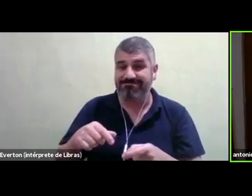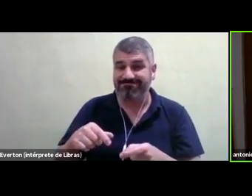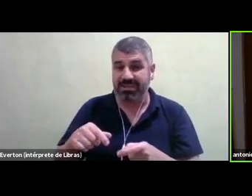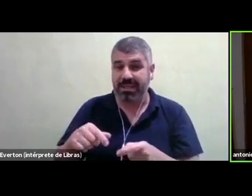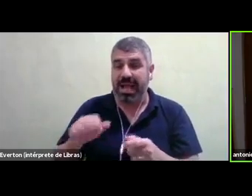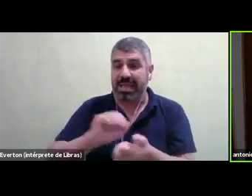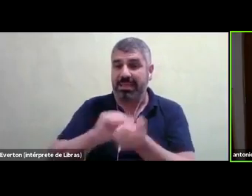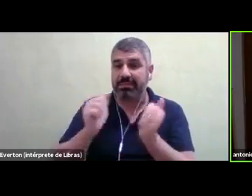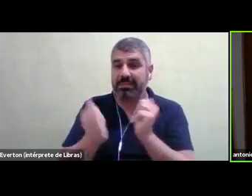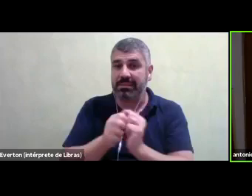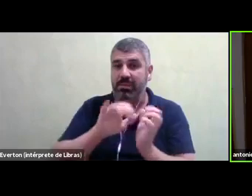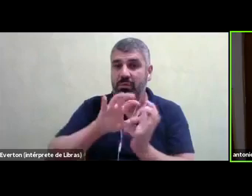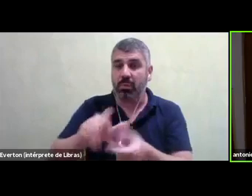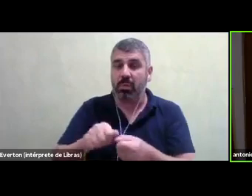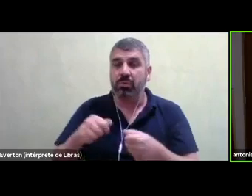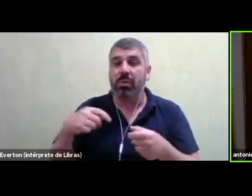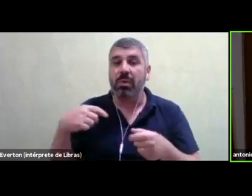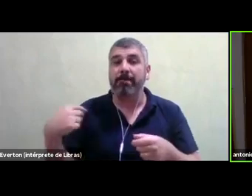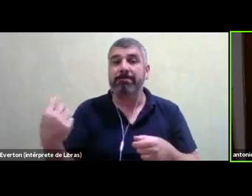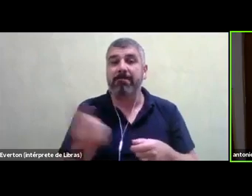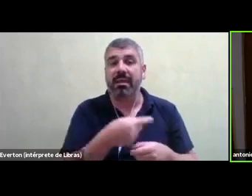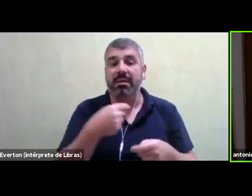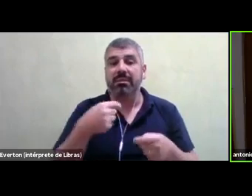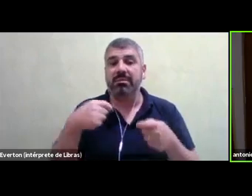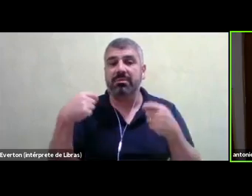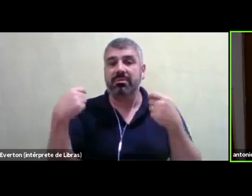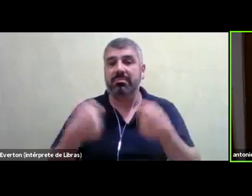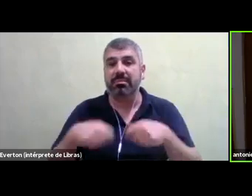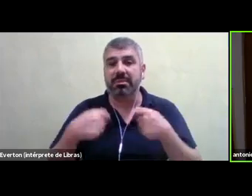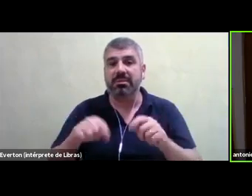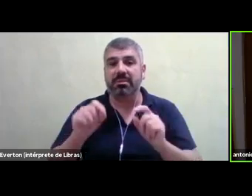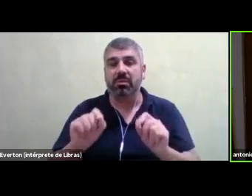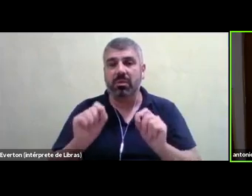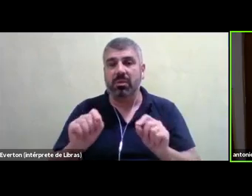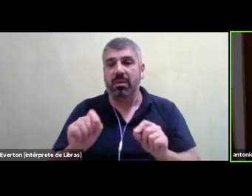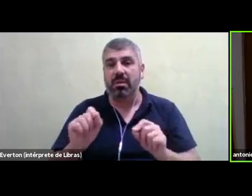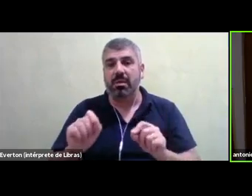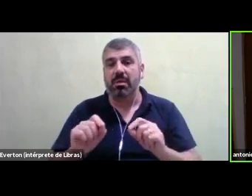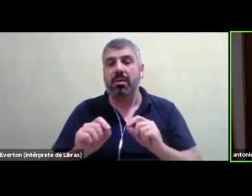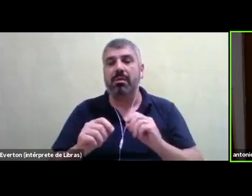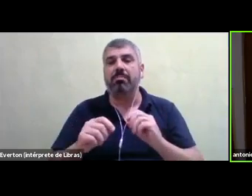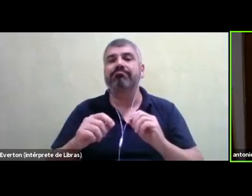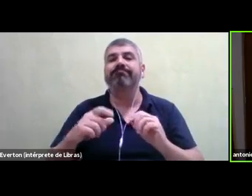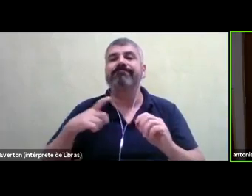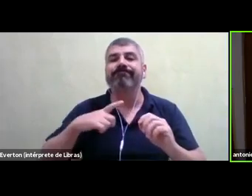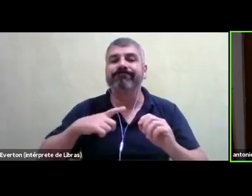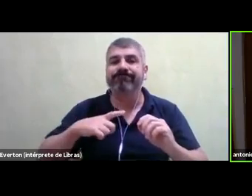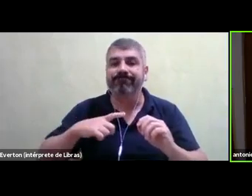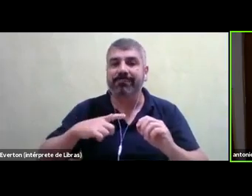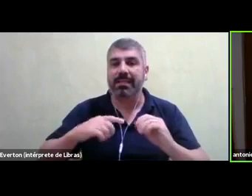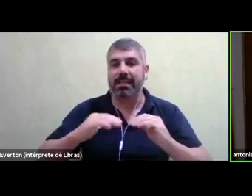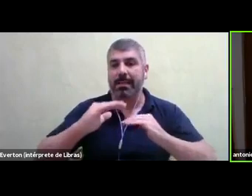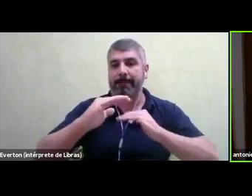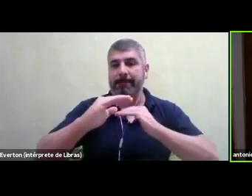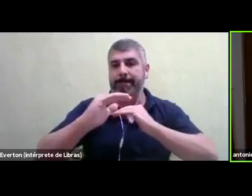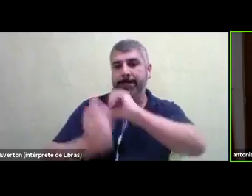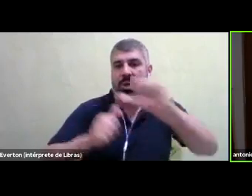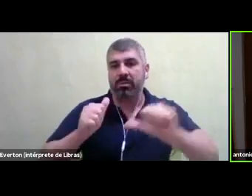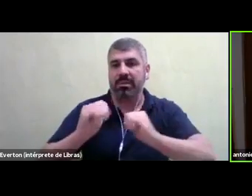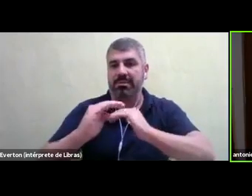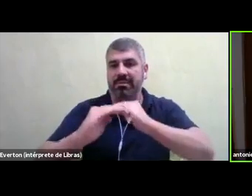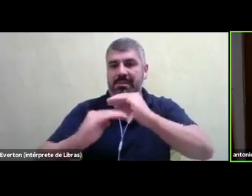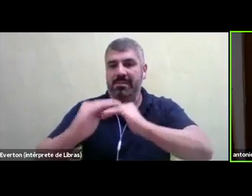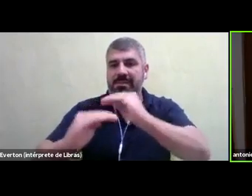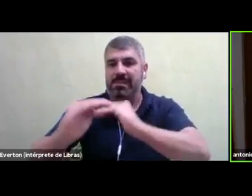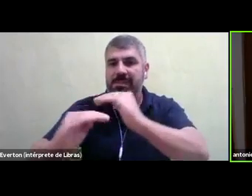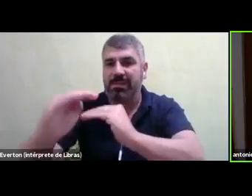formar sujeitos que, de fato, desestabilizem esse status quo e que transformem essa realidade